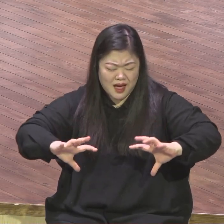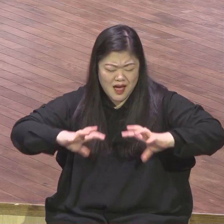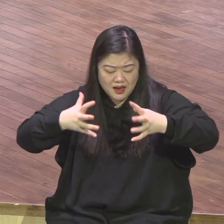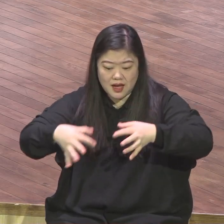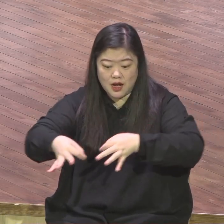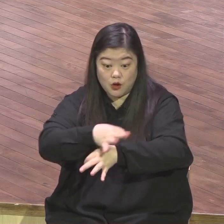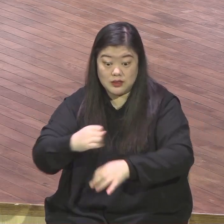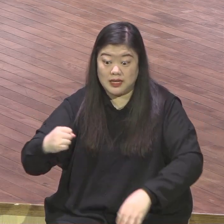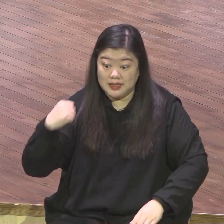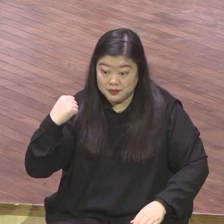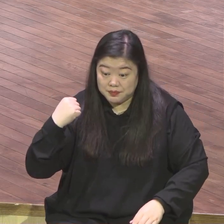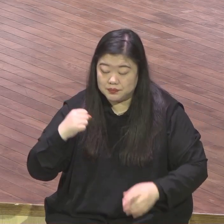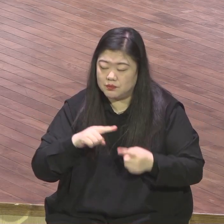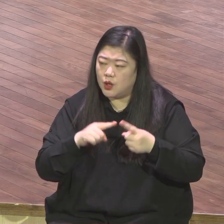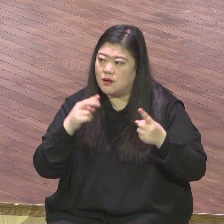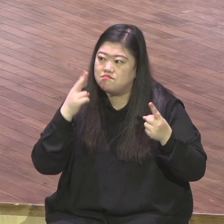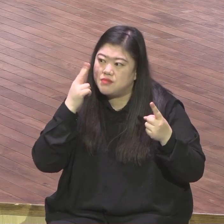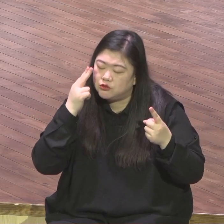미국, 중국, 러시아,